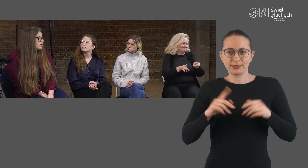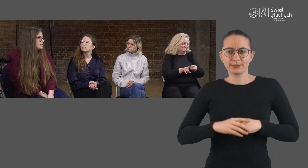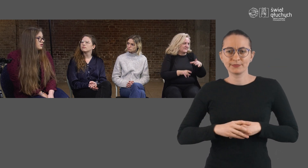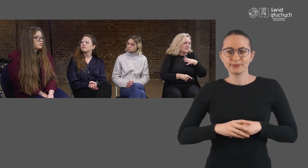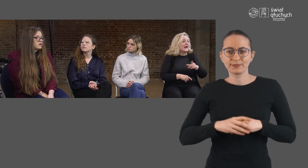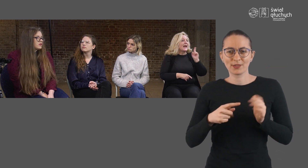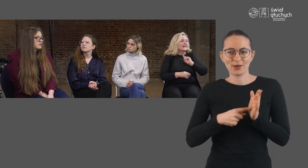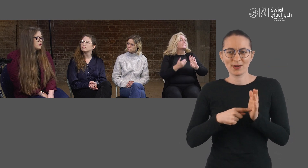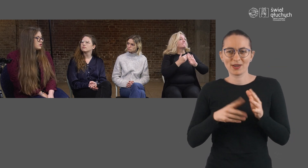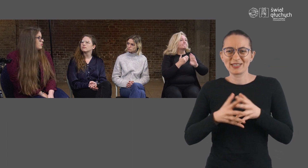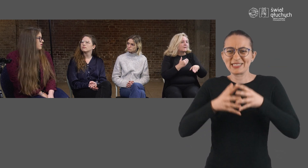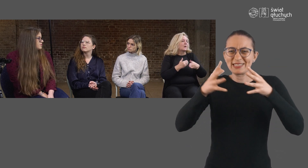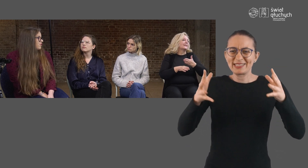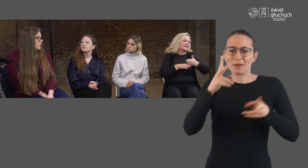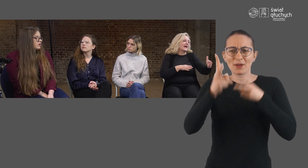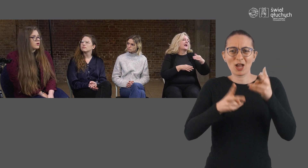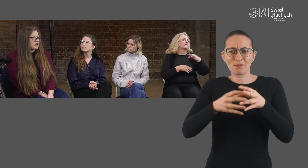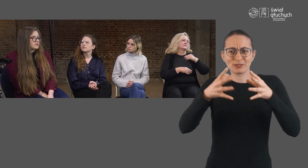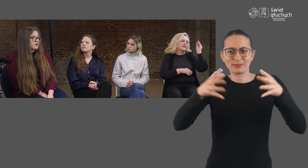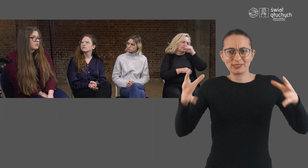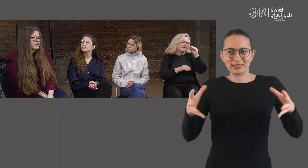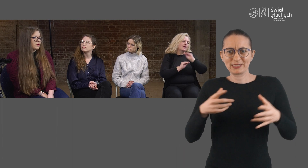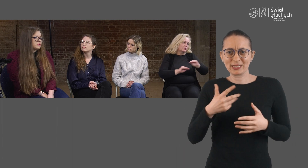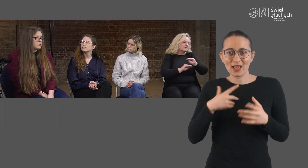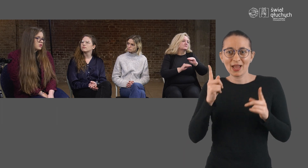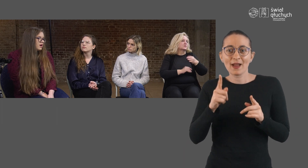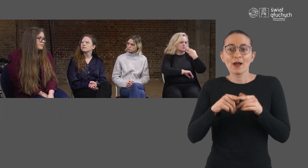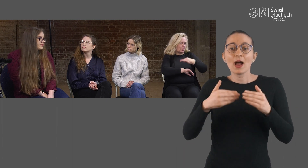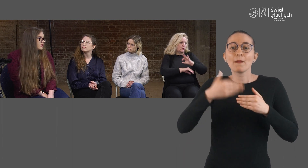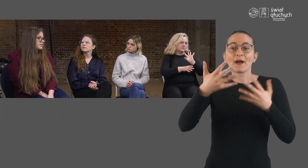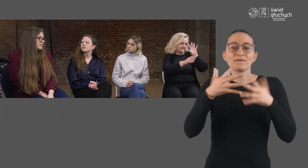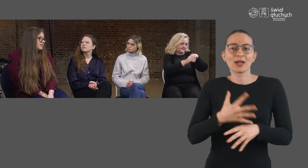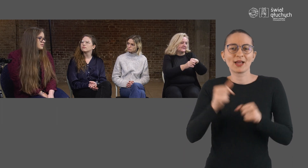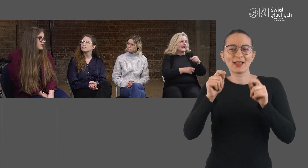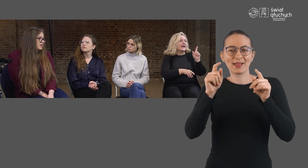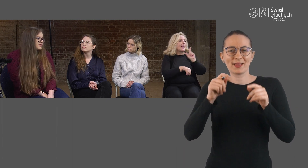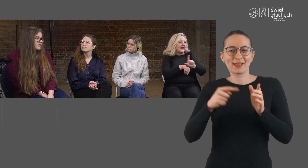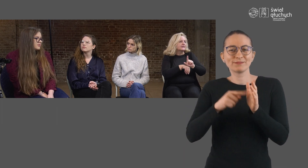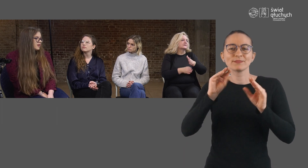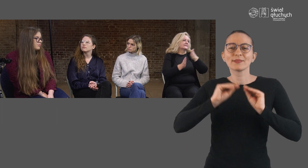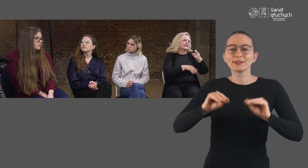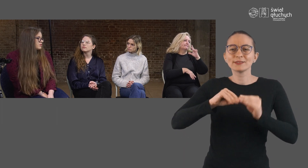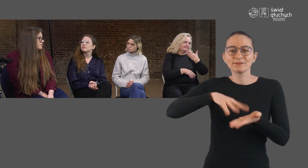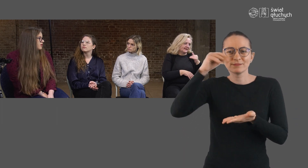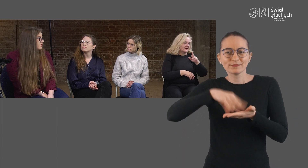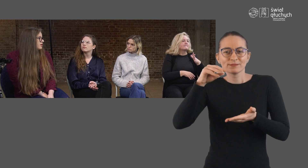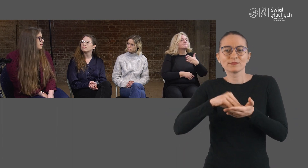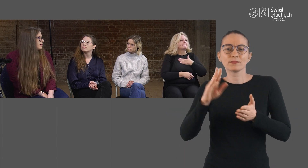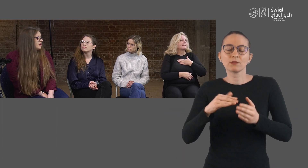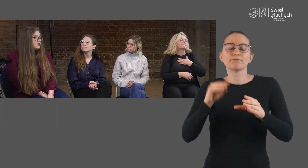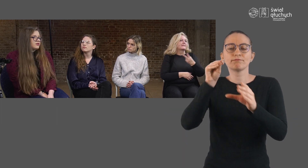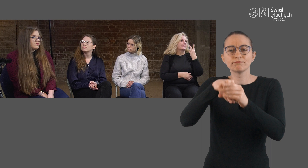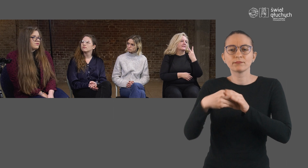I po liceum kontynuowałam swoją edukację, podjęłam studia licencjackie i magisterskie. Mam